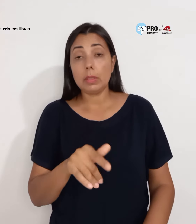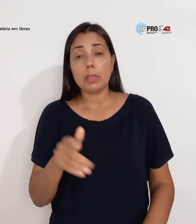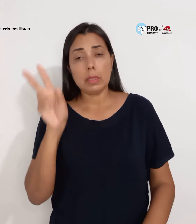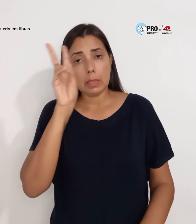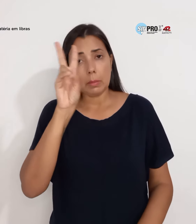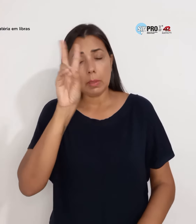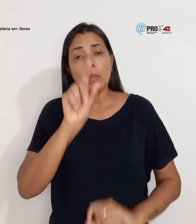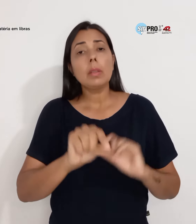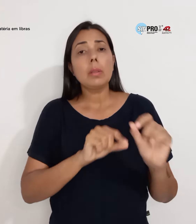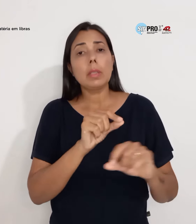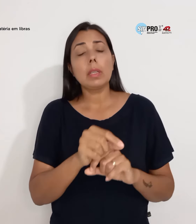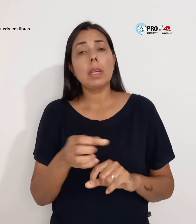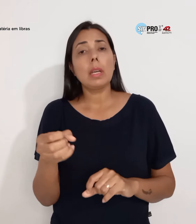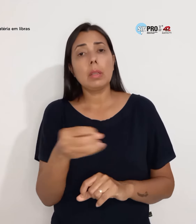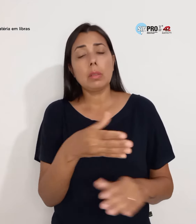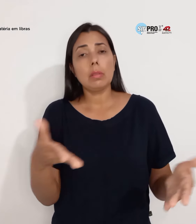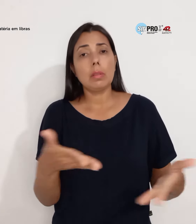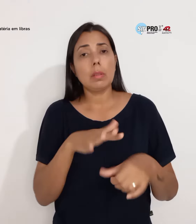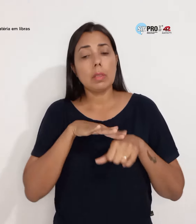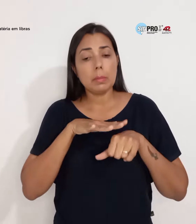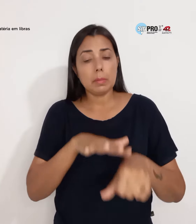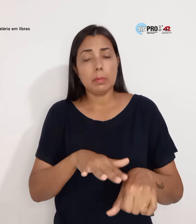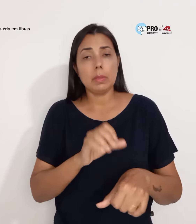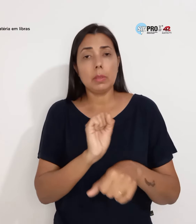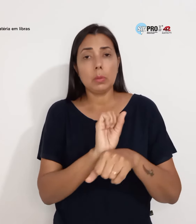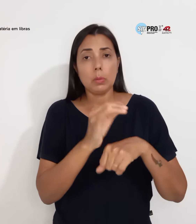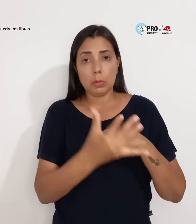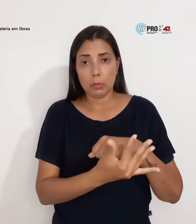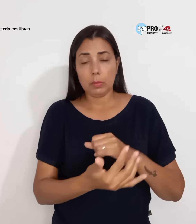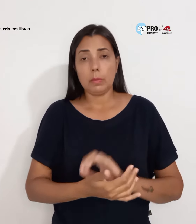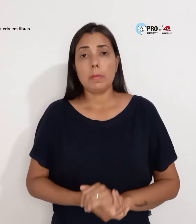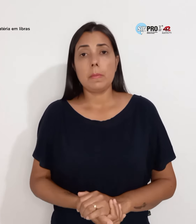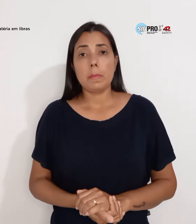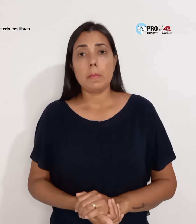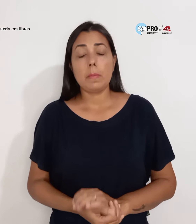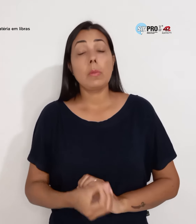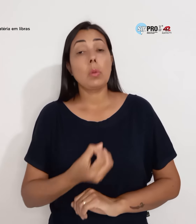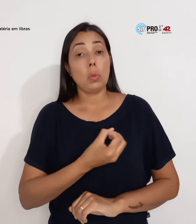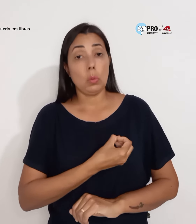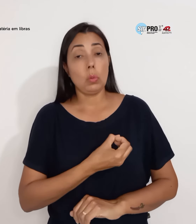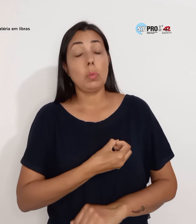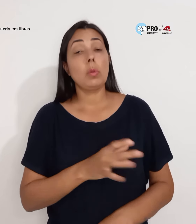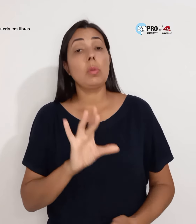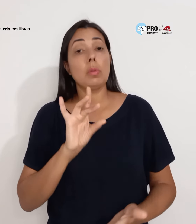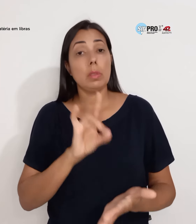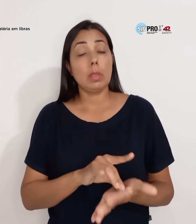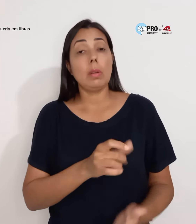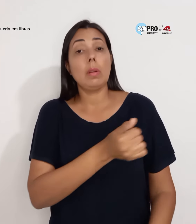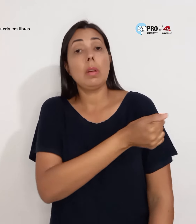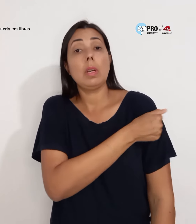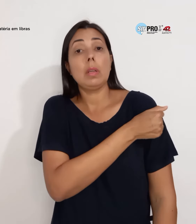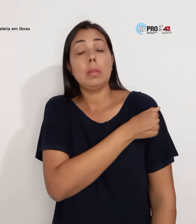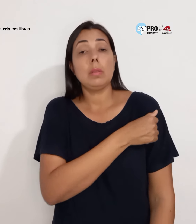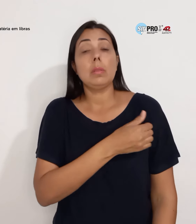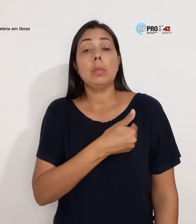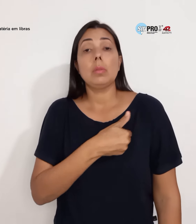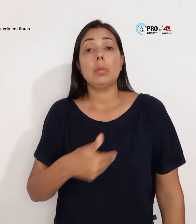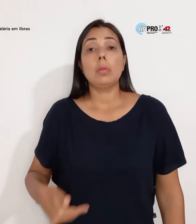levando em conta a nova onda da pandemia de Covid-19, o número oficial de estudantes do governo